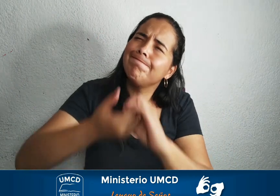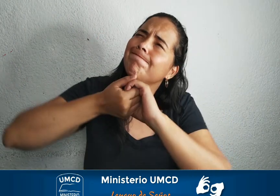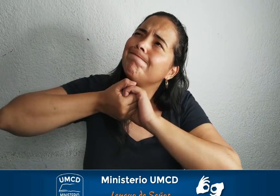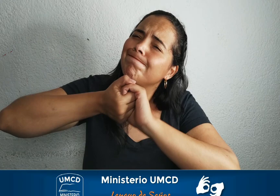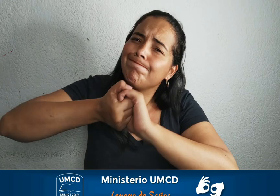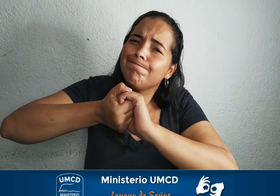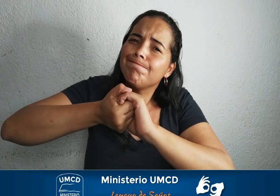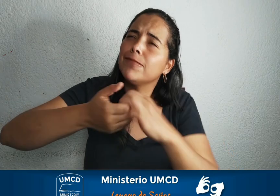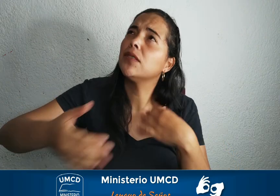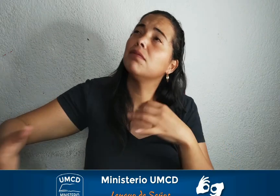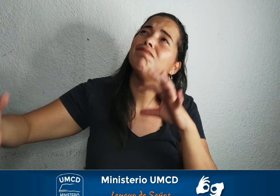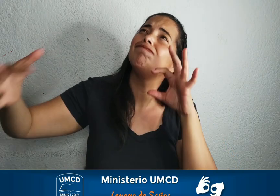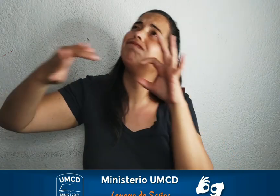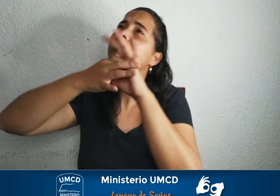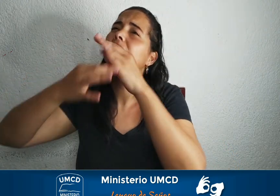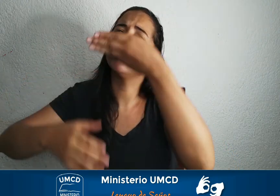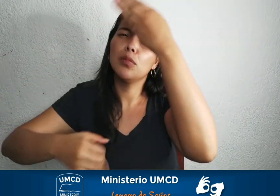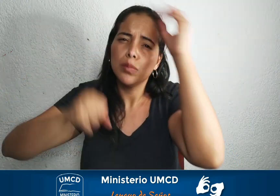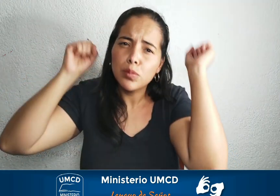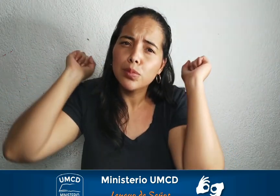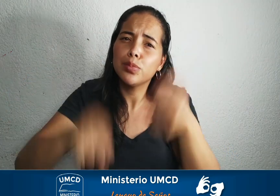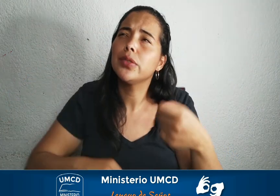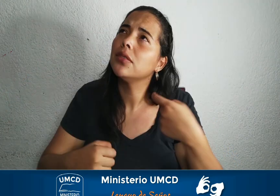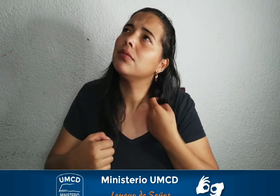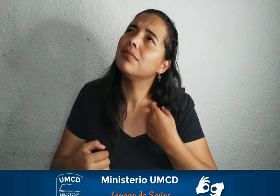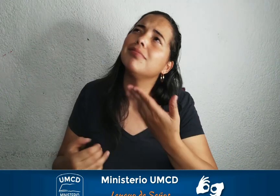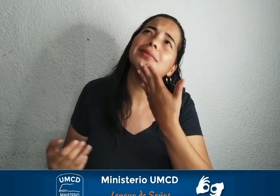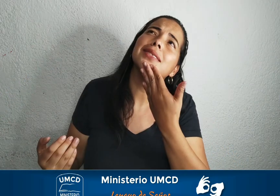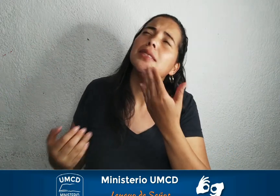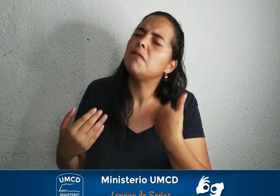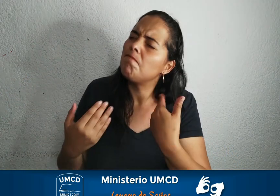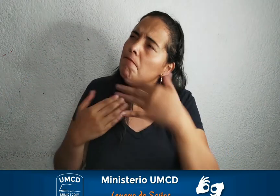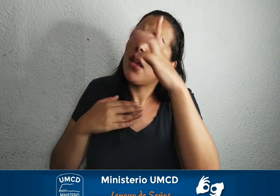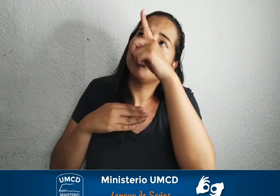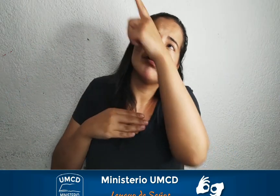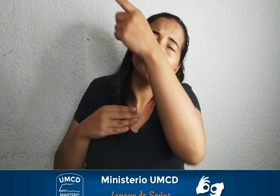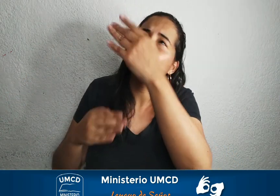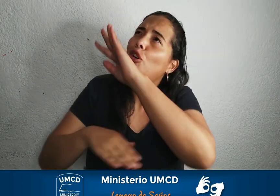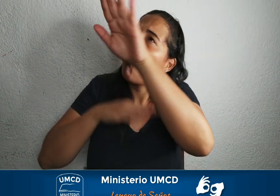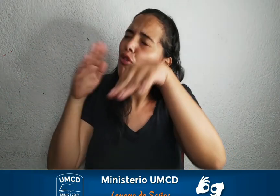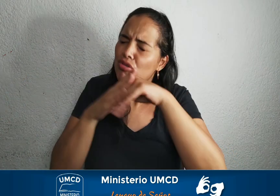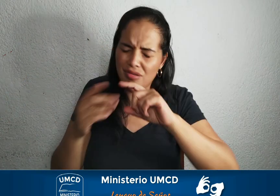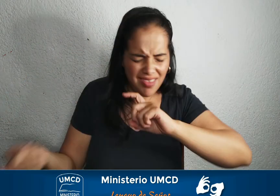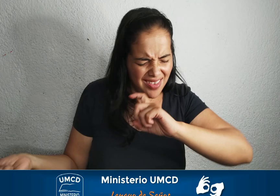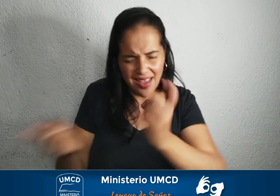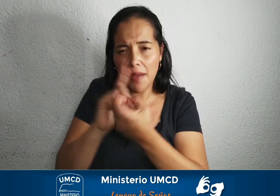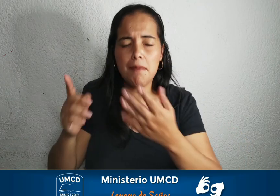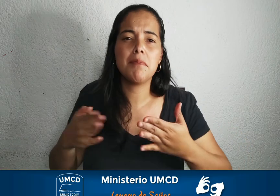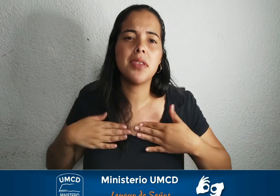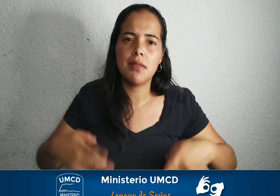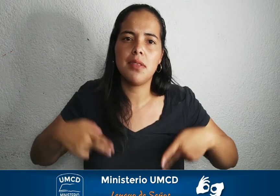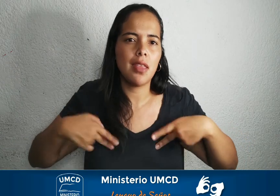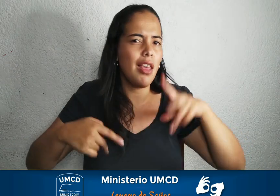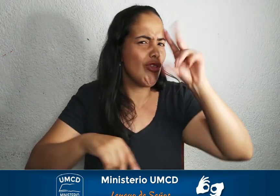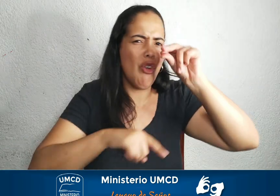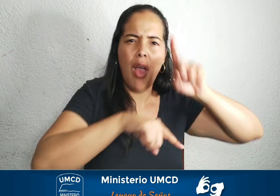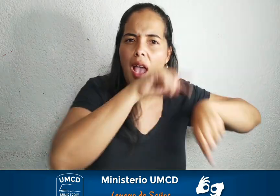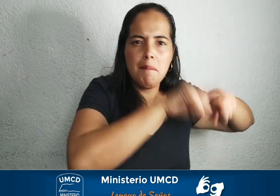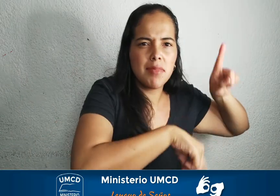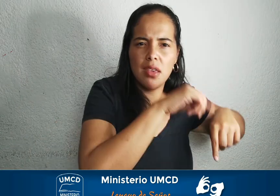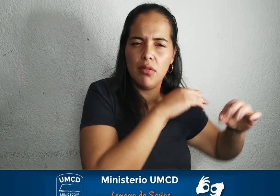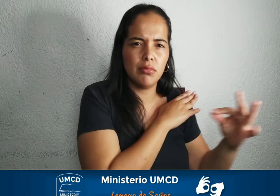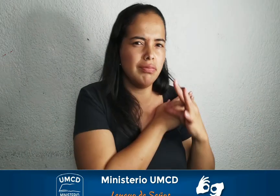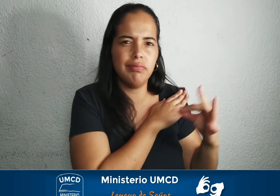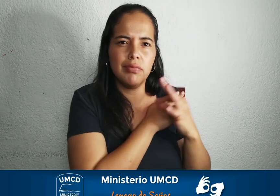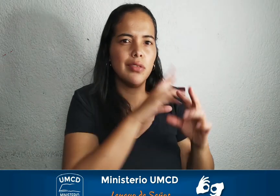Él, pídale que Él sea el único que pueda generar una gran influencia en su vida. Su